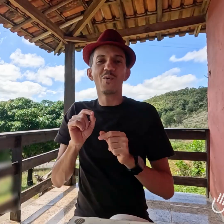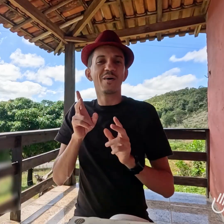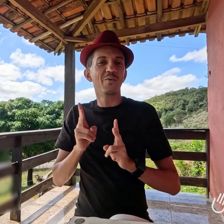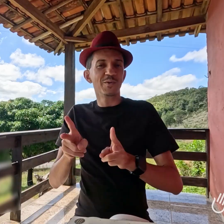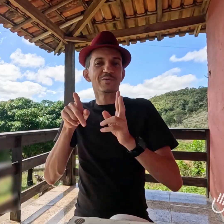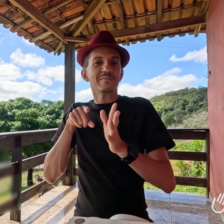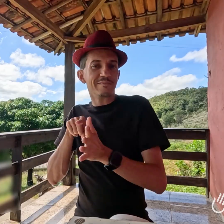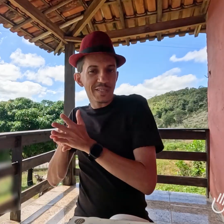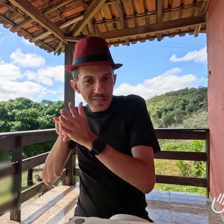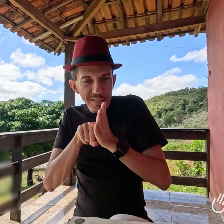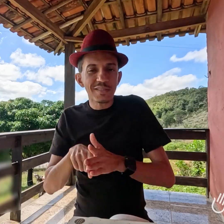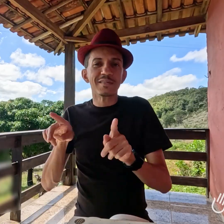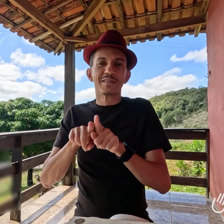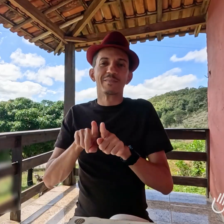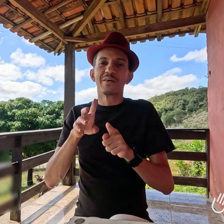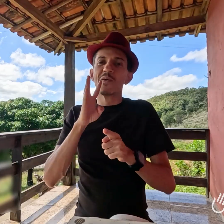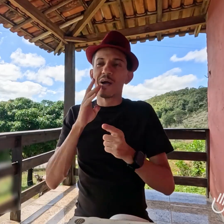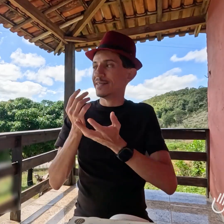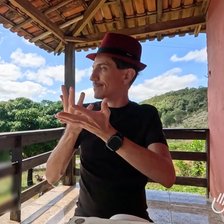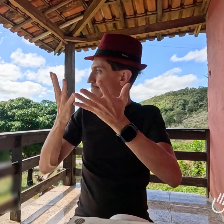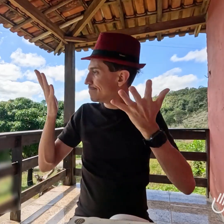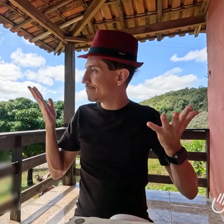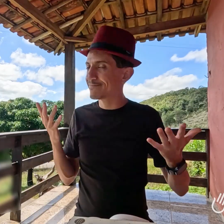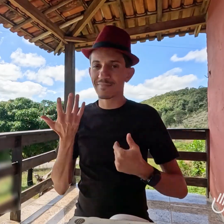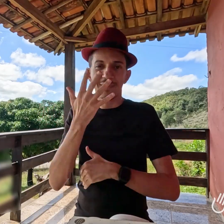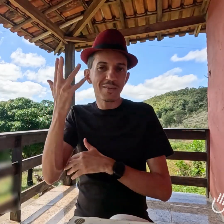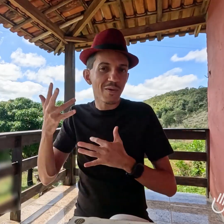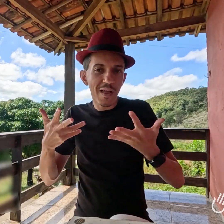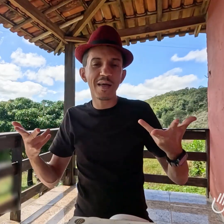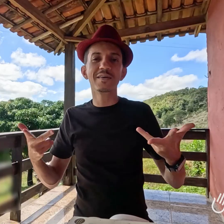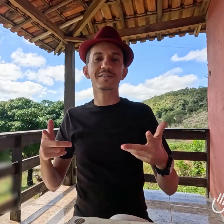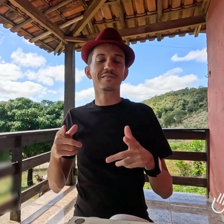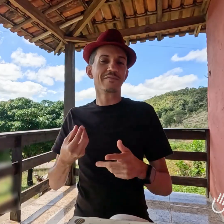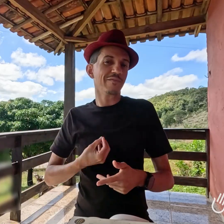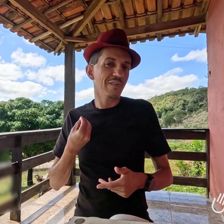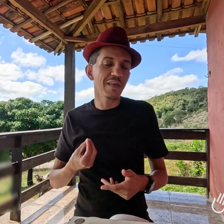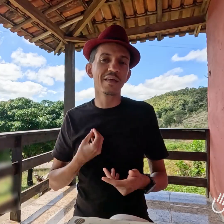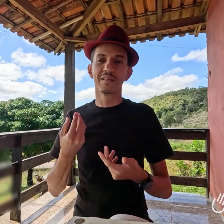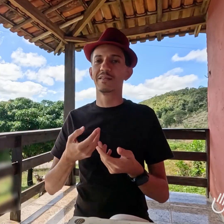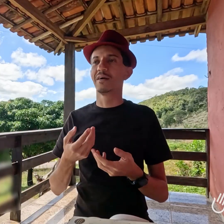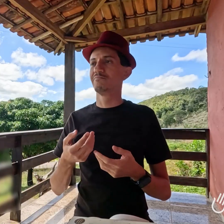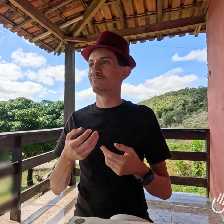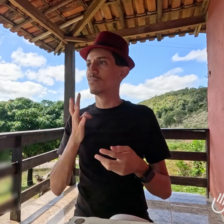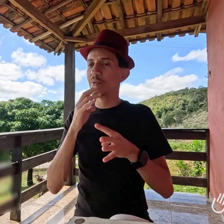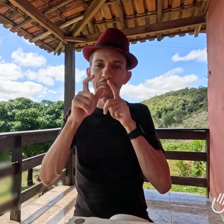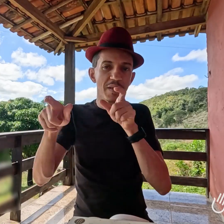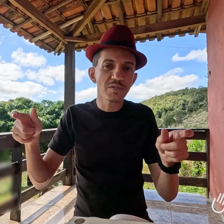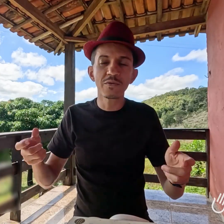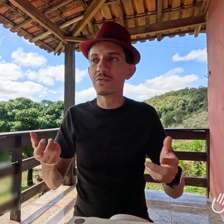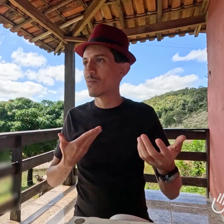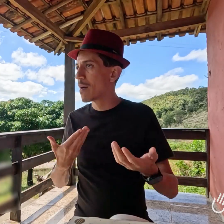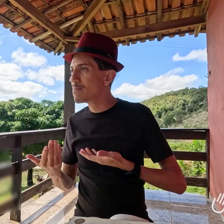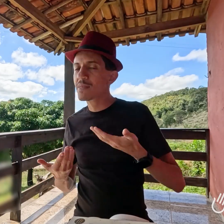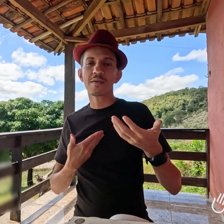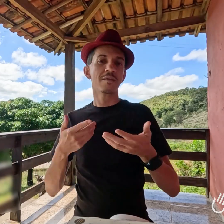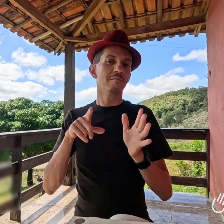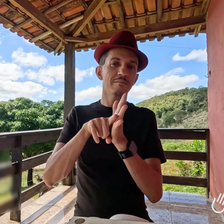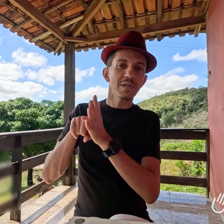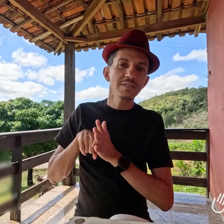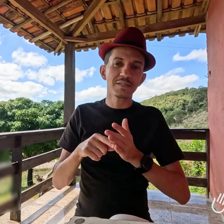diferente, cada vez a gente mora em um lugar diferente. Então você está vendo eu morando nessa cidade aqui hoje, Conceição do Mato Dentro, em Minas Gerais. Há pouco tempo a